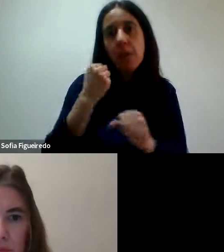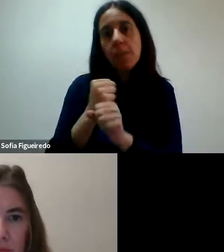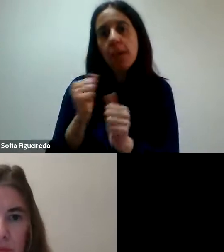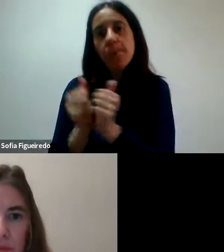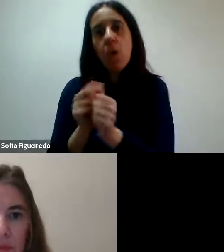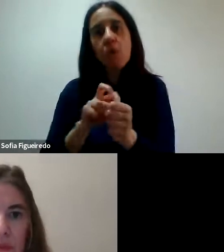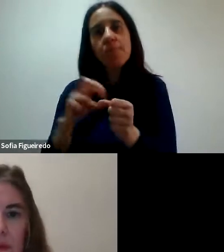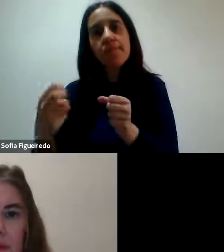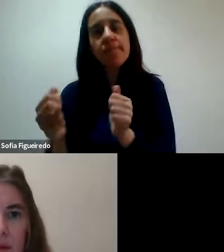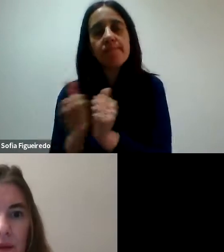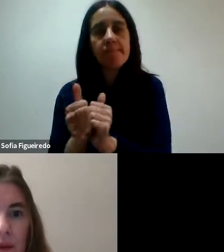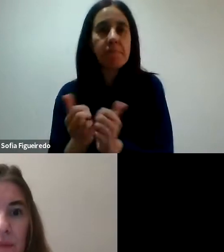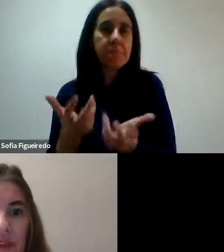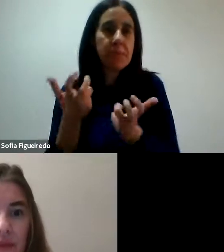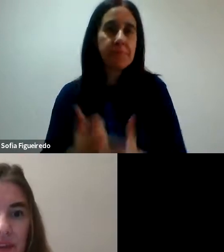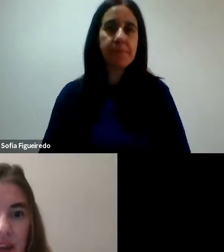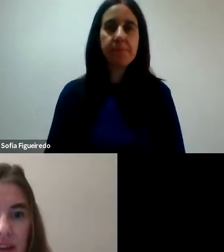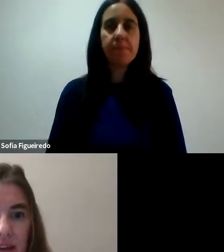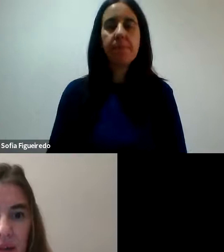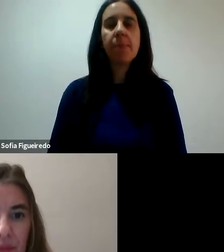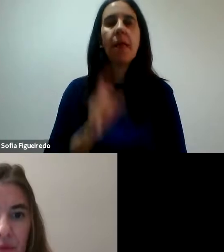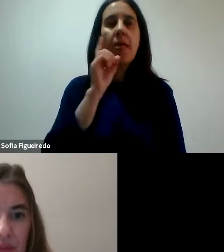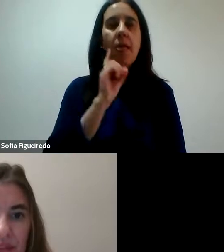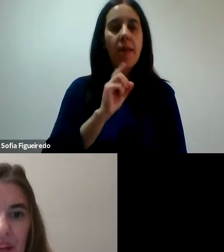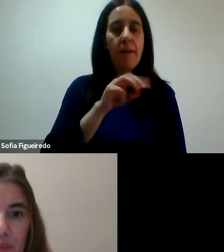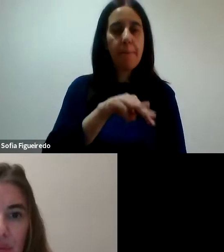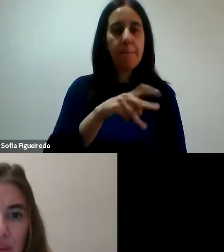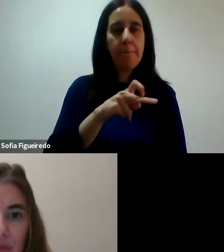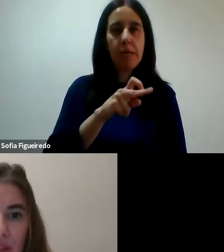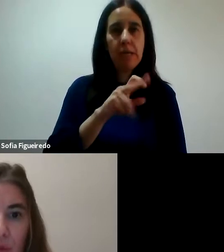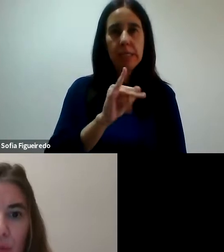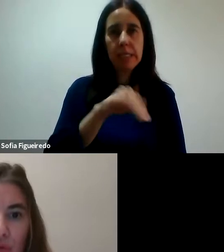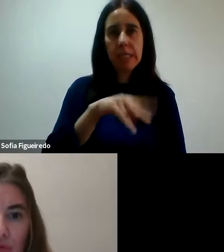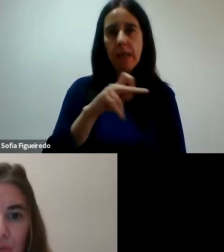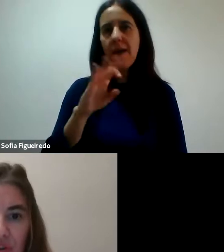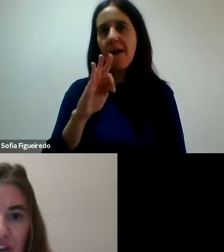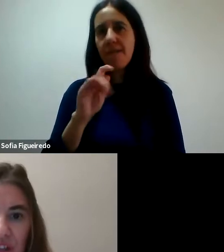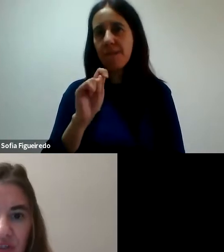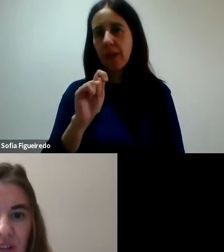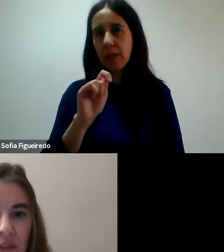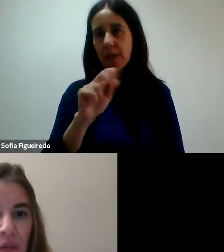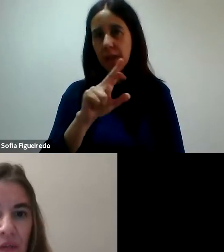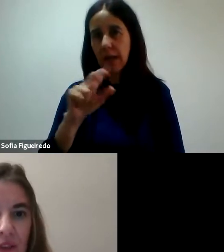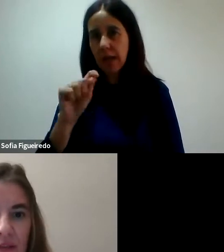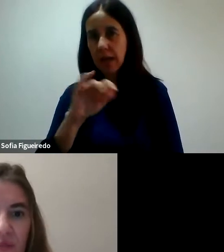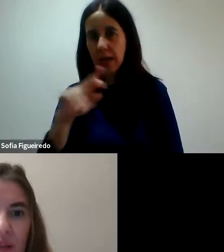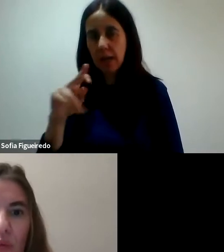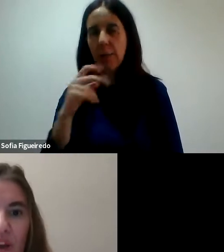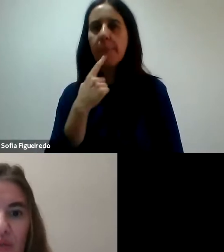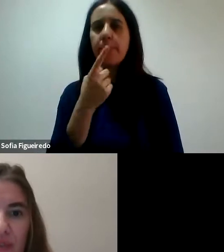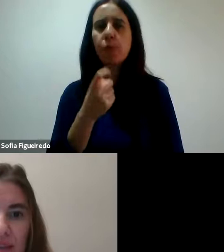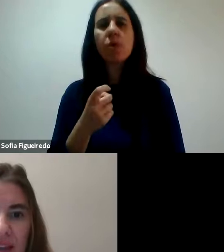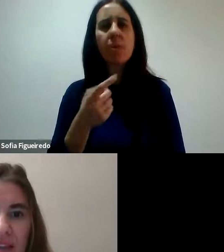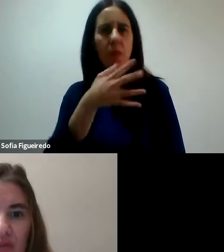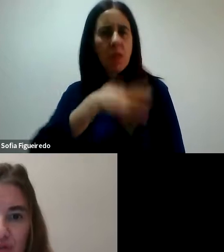outro. A Marina Ferreira pergunta: seria possível falar um pouco sobre a estratégia de simplificação da